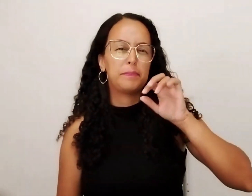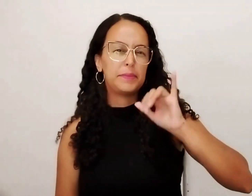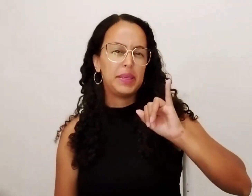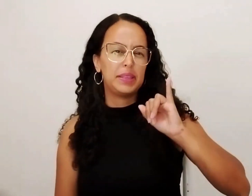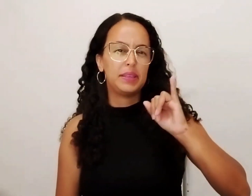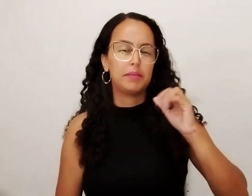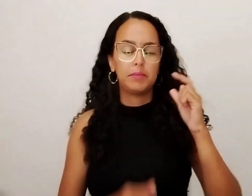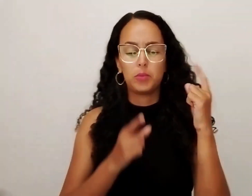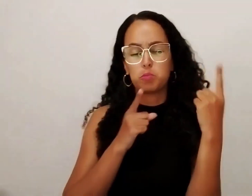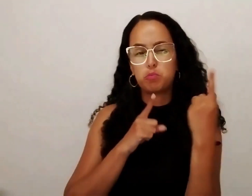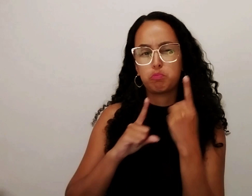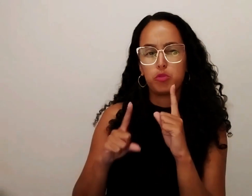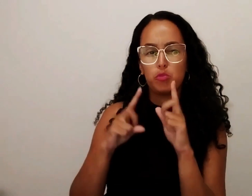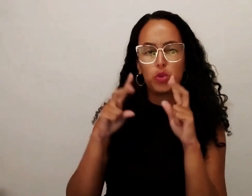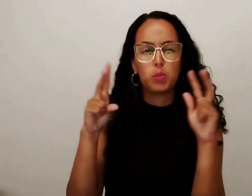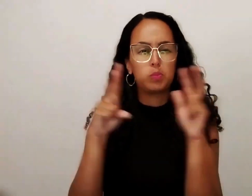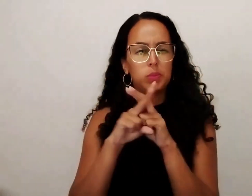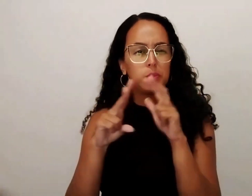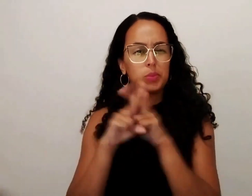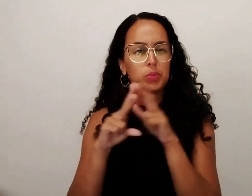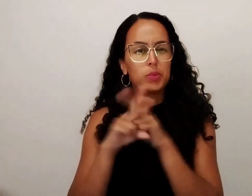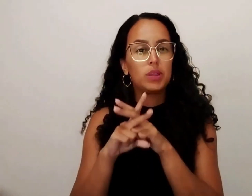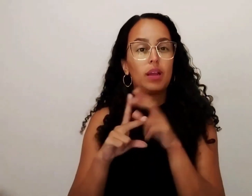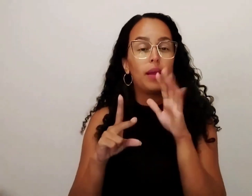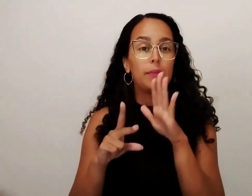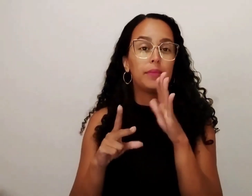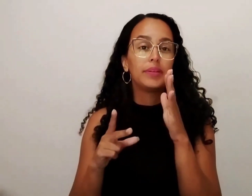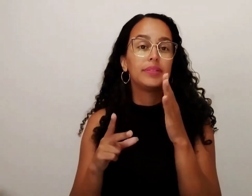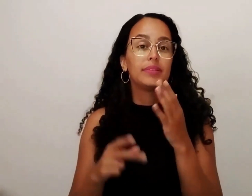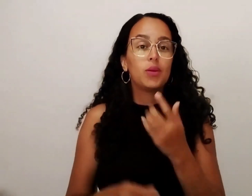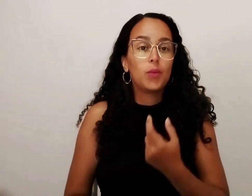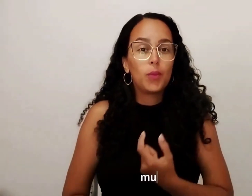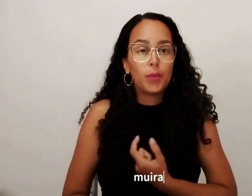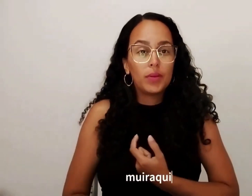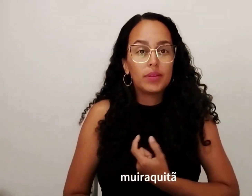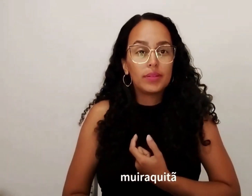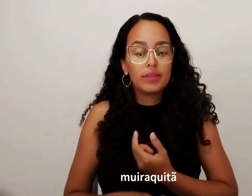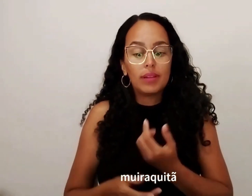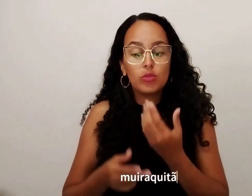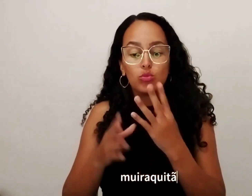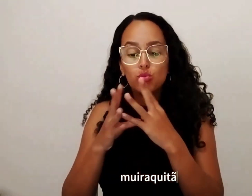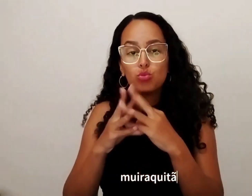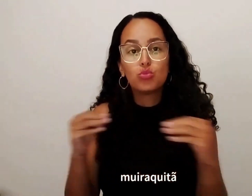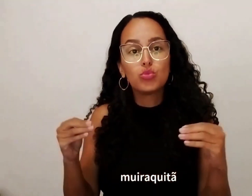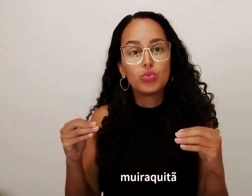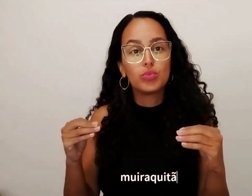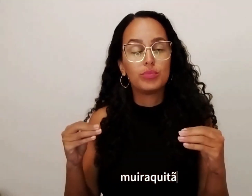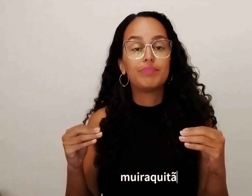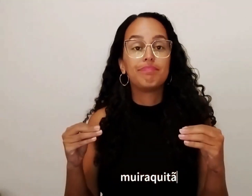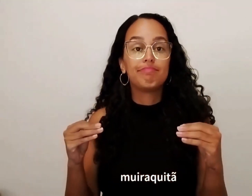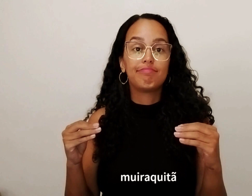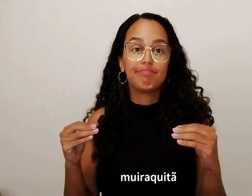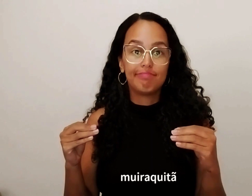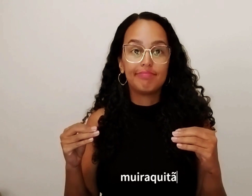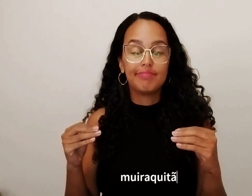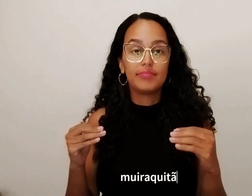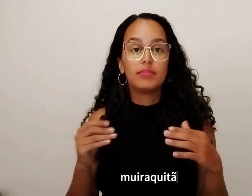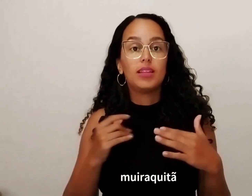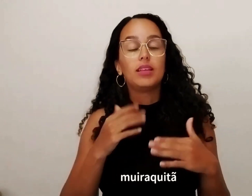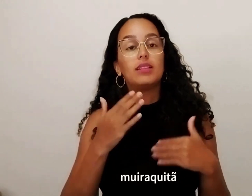um pássaro conta para ele que o talismã foi encontrado e vendido para